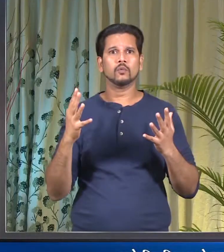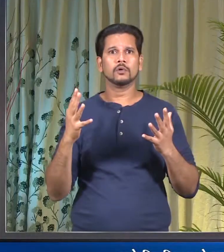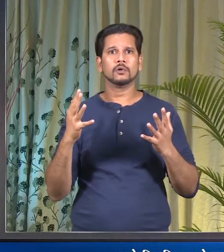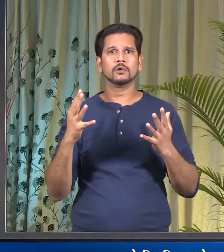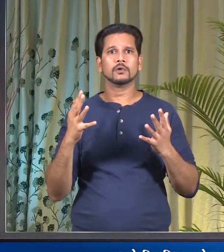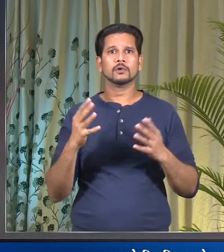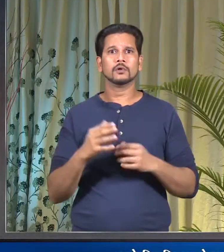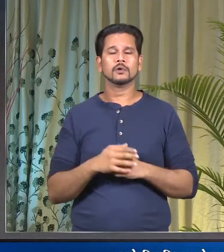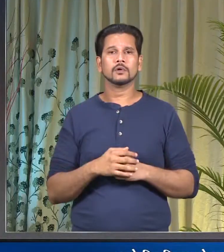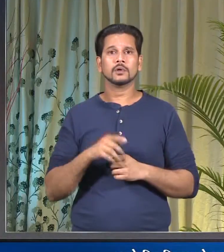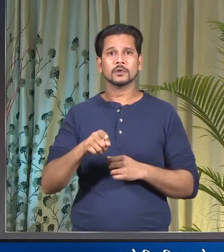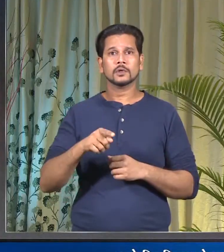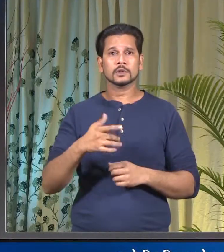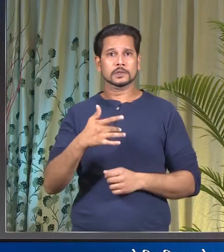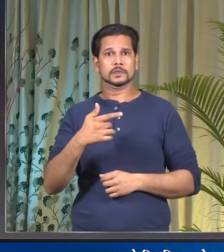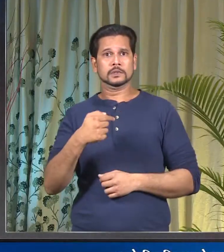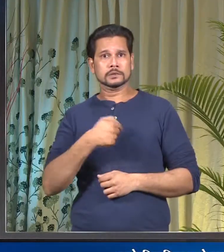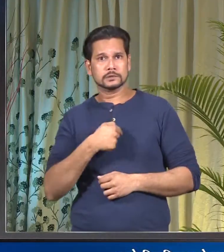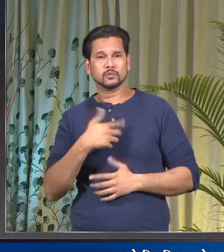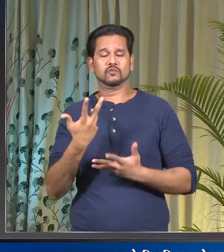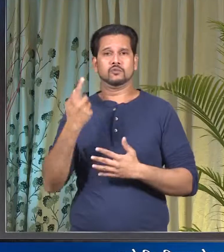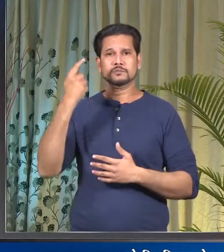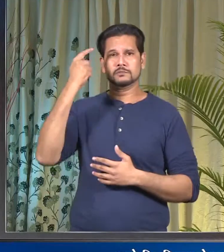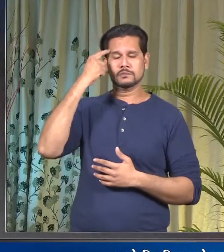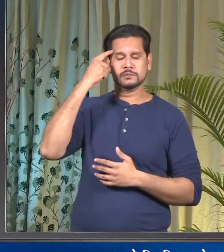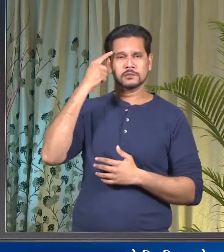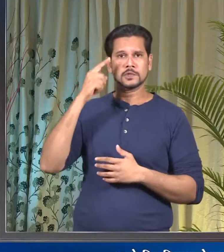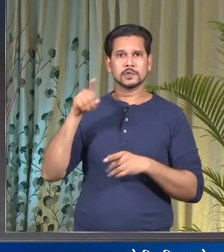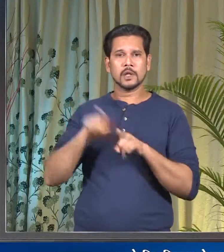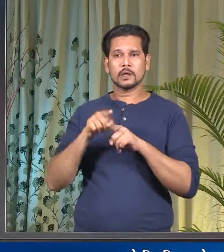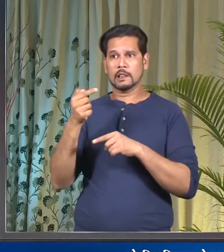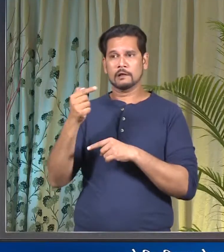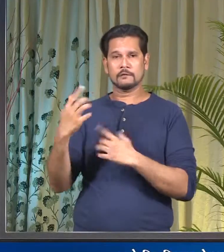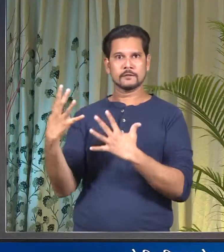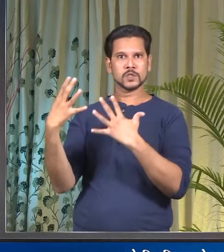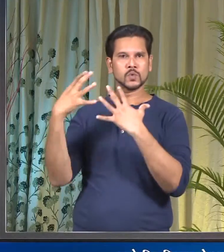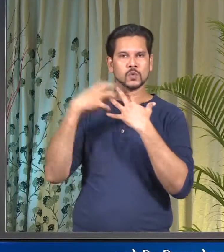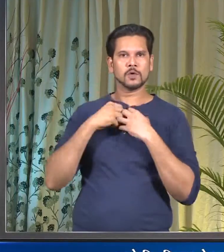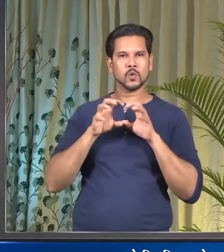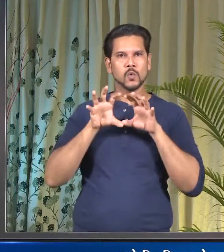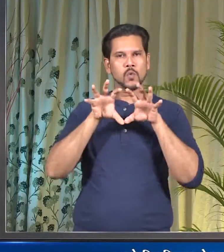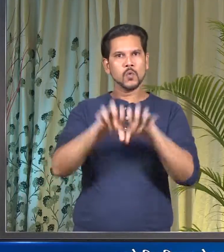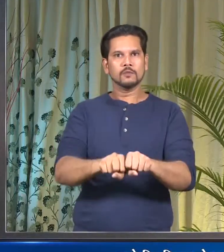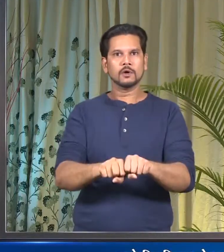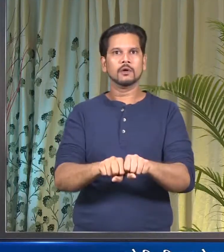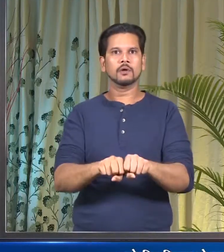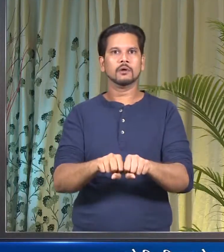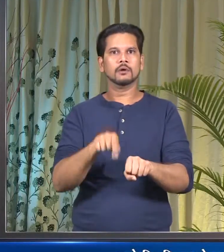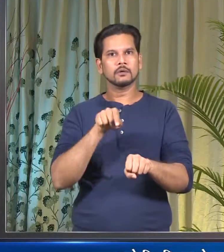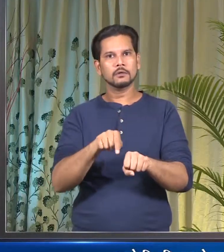उसके दिल दिमाग को इस तरह से परवश कर लेता है कि वो भी उस